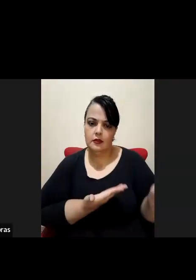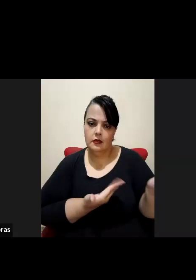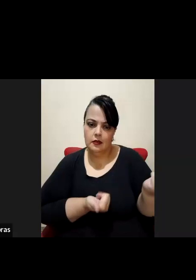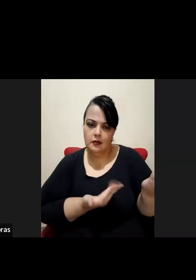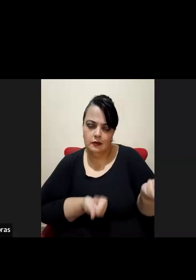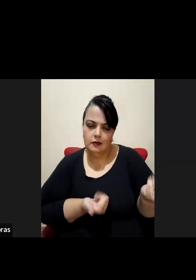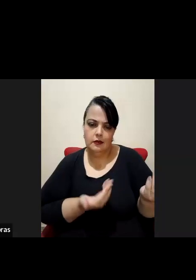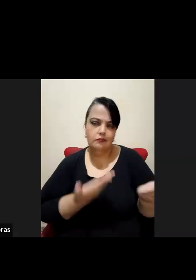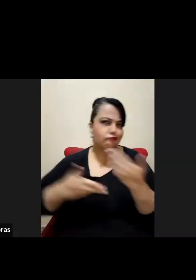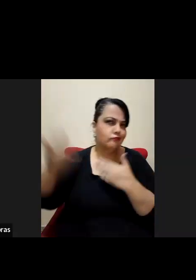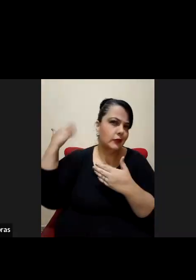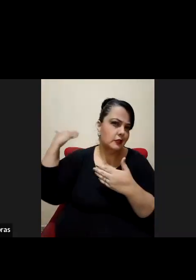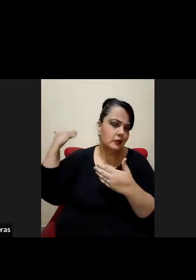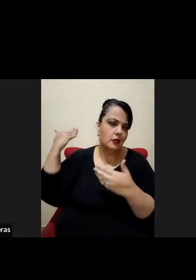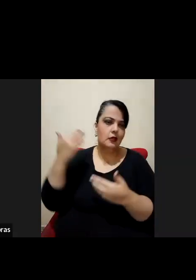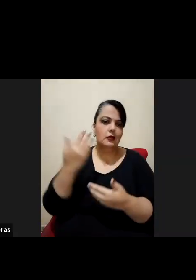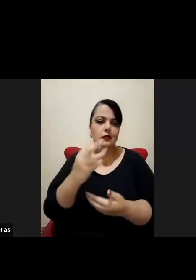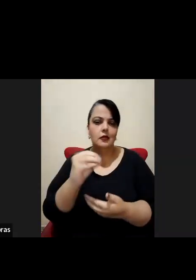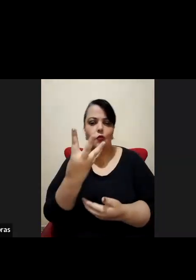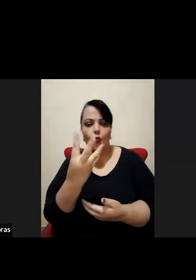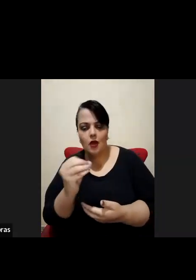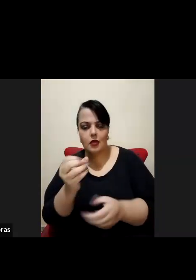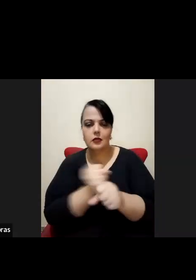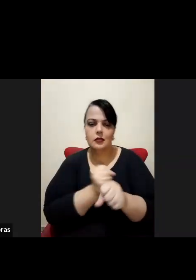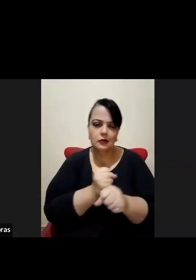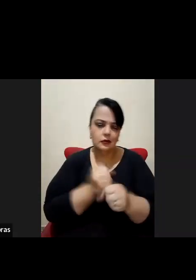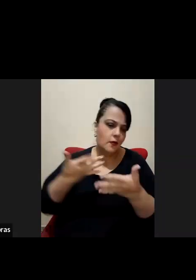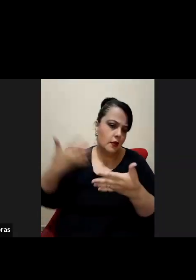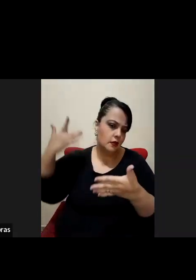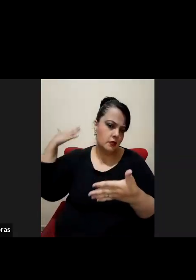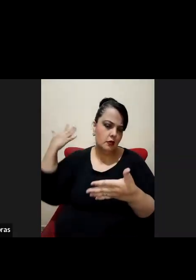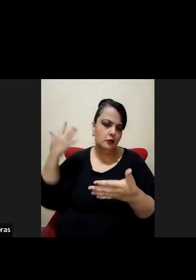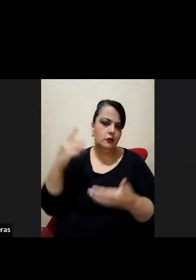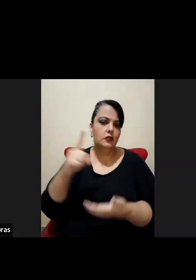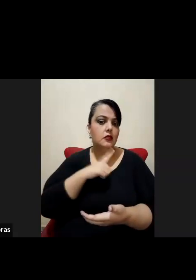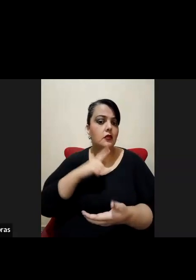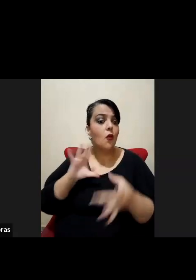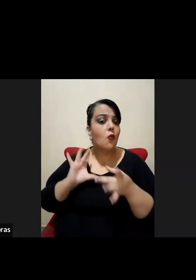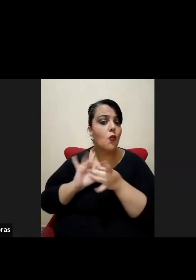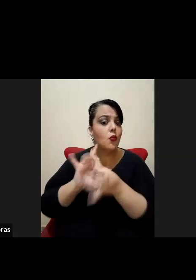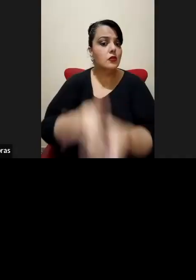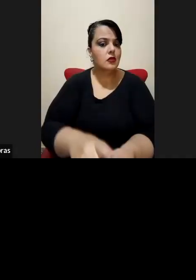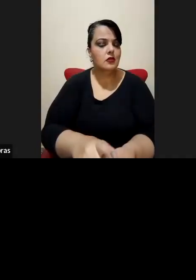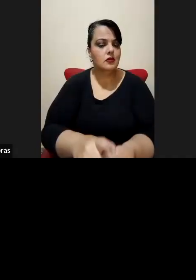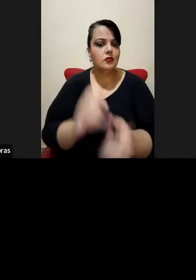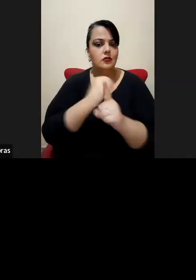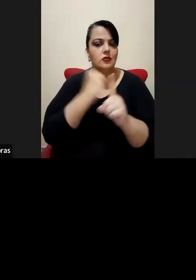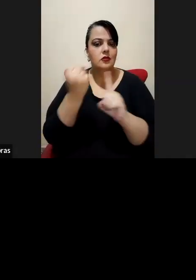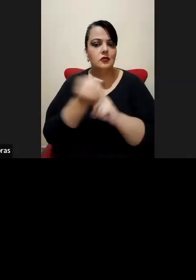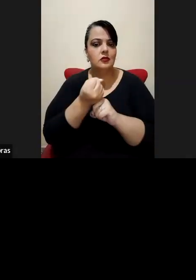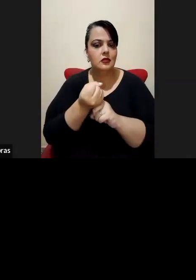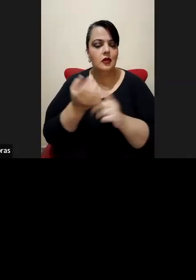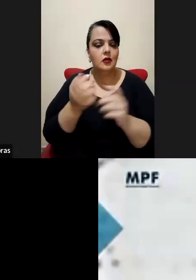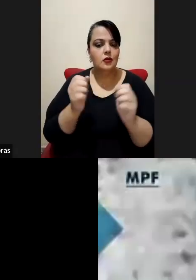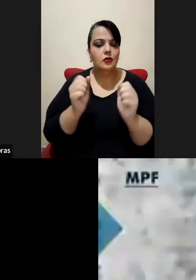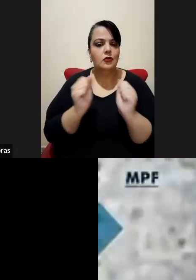30 ou 40 anos, nós precisávamos dessa aceitação nos contextos sociais que a gente convivia com os nossos pares, sobretudo